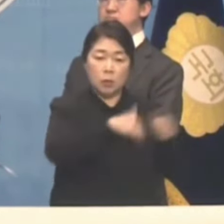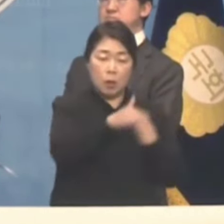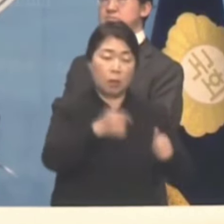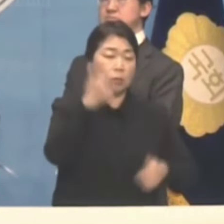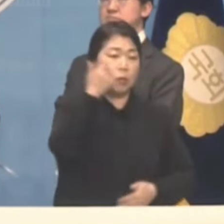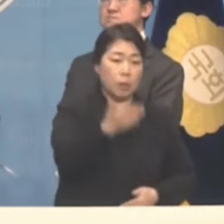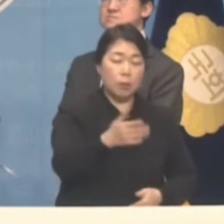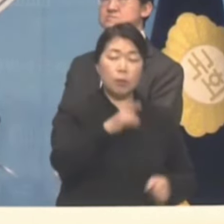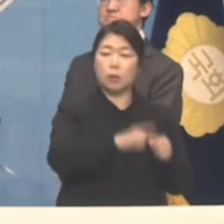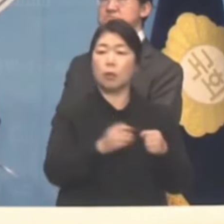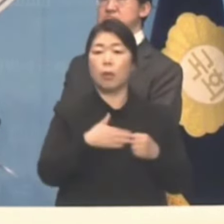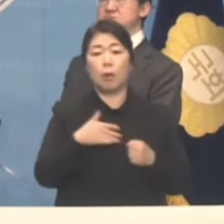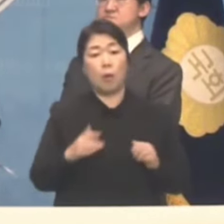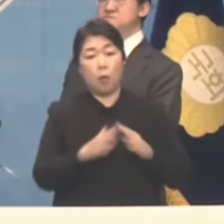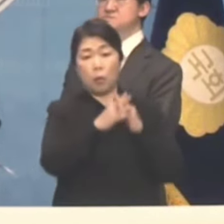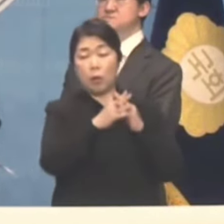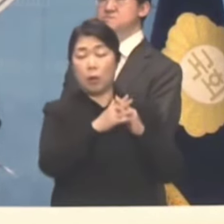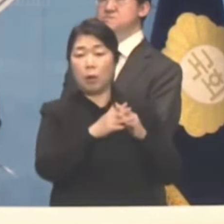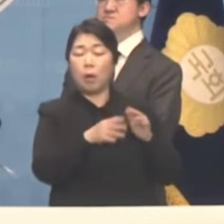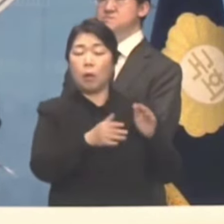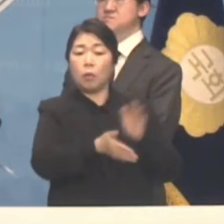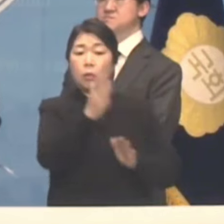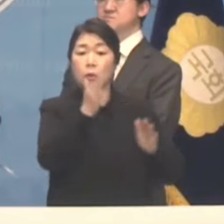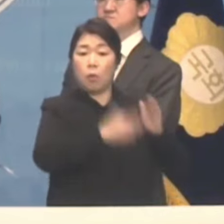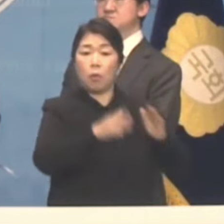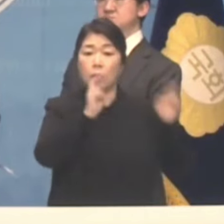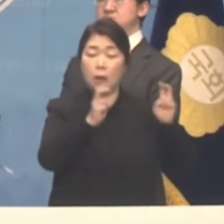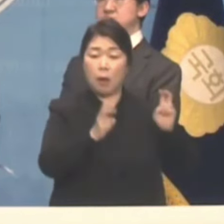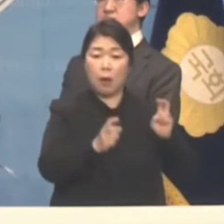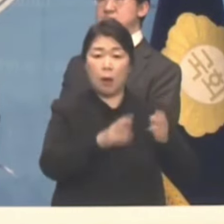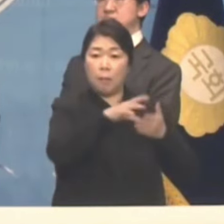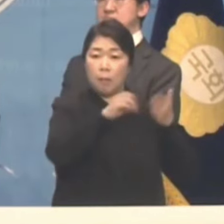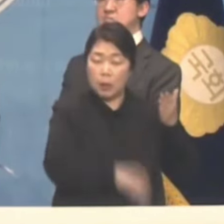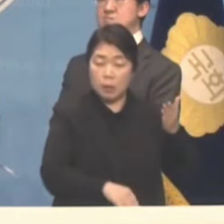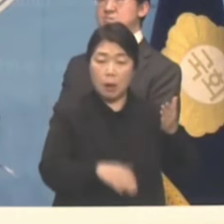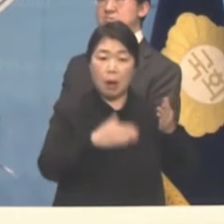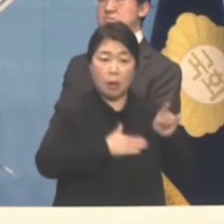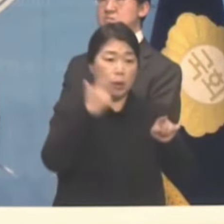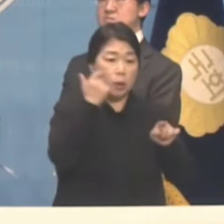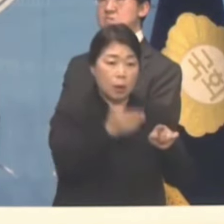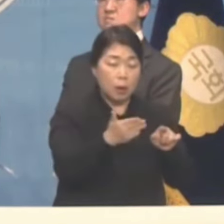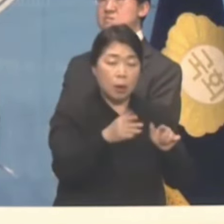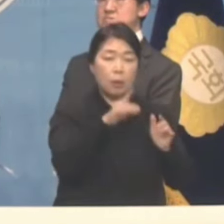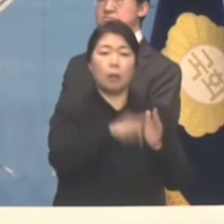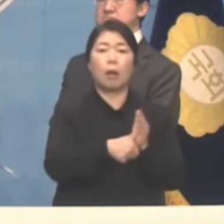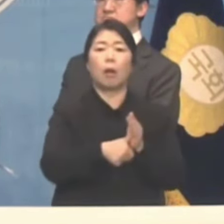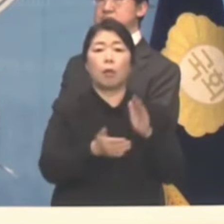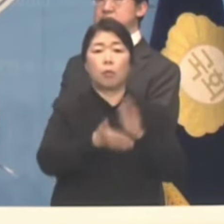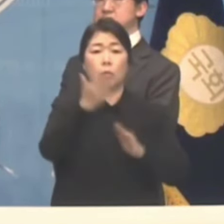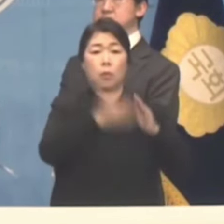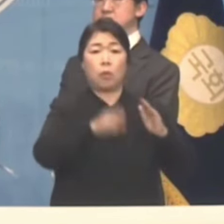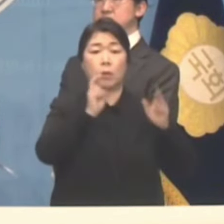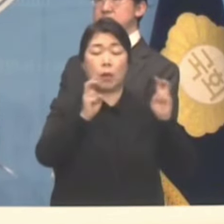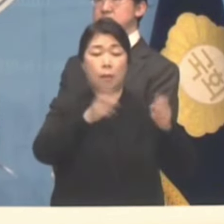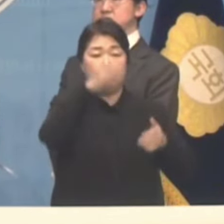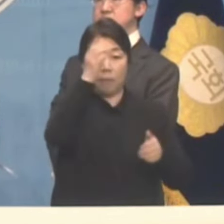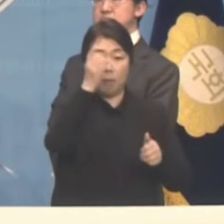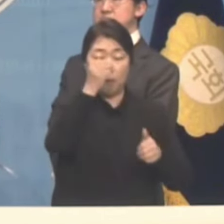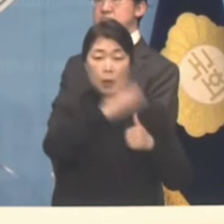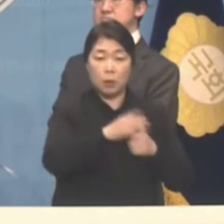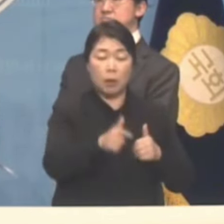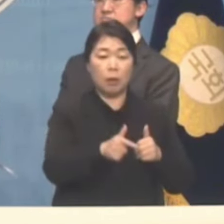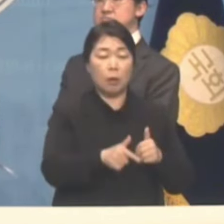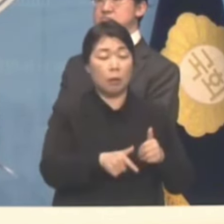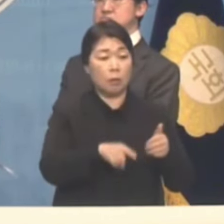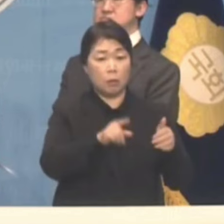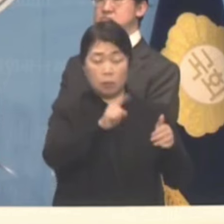물어봤습니다 저의 공사 빠진 거 아시냐고 물었더니 이재명은 저한테 이렇게 대답했습니다 너 빠진지가